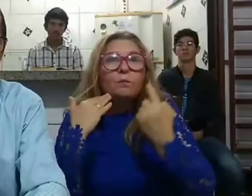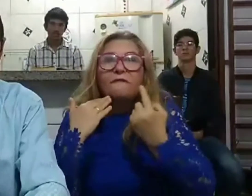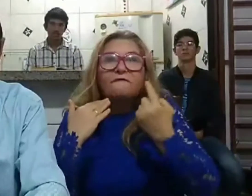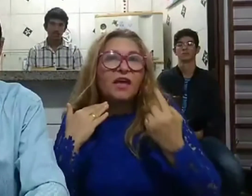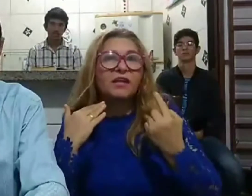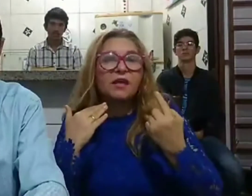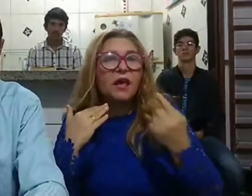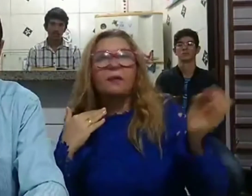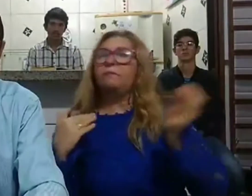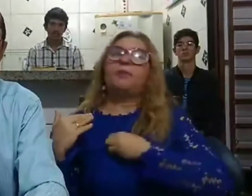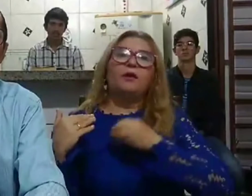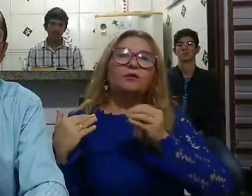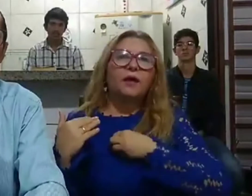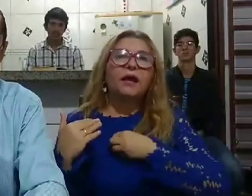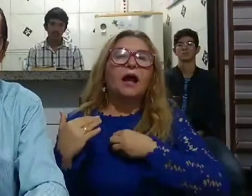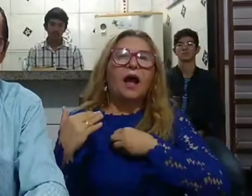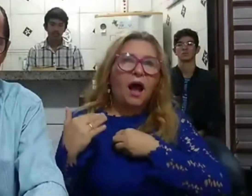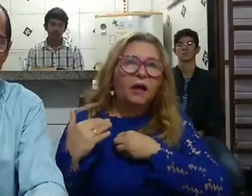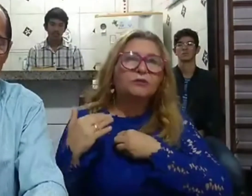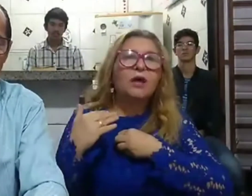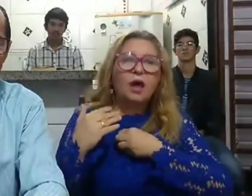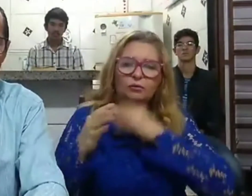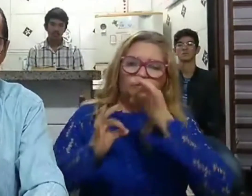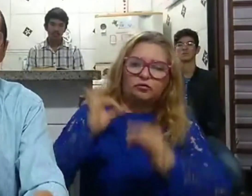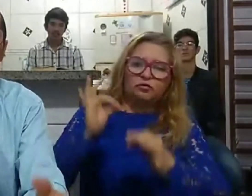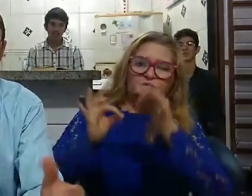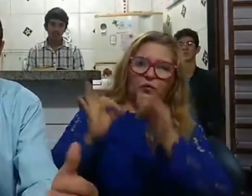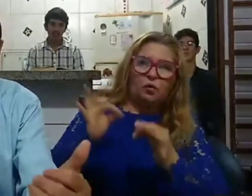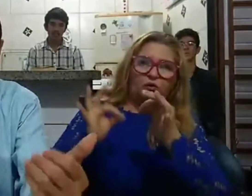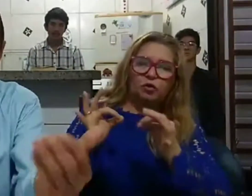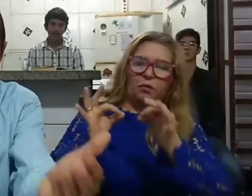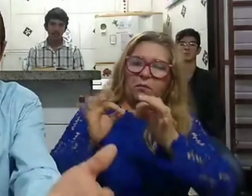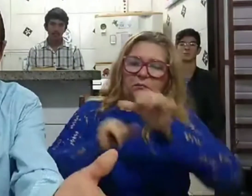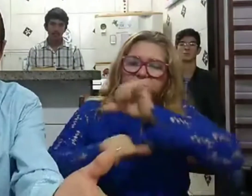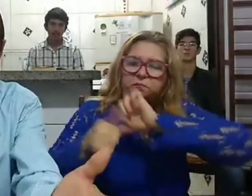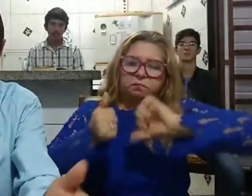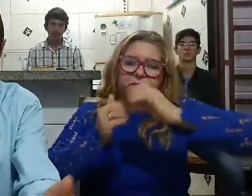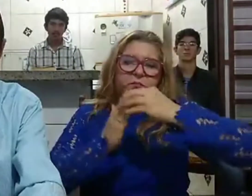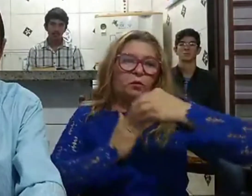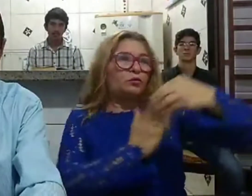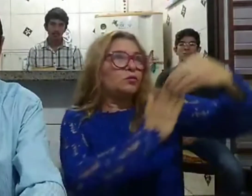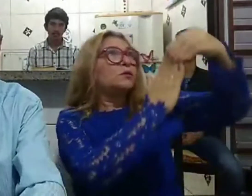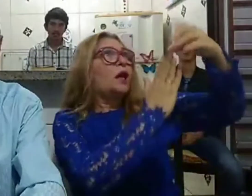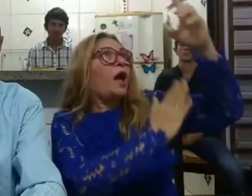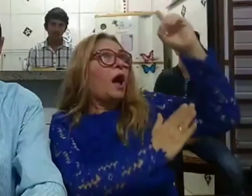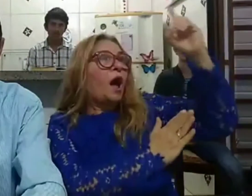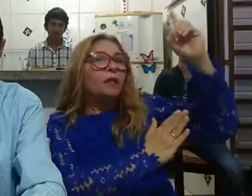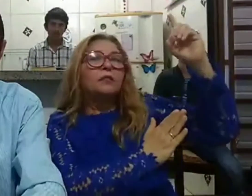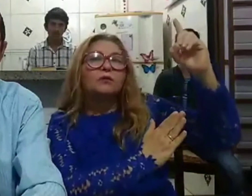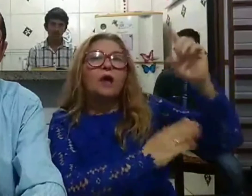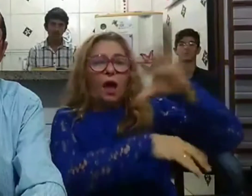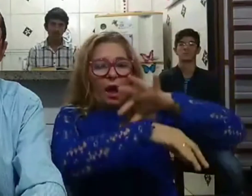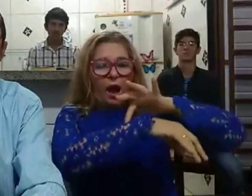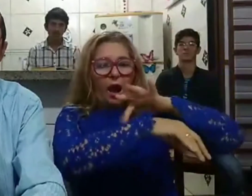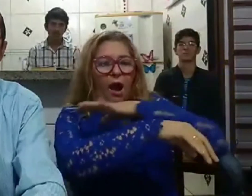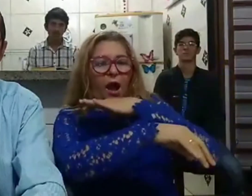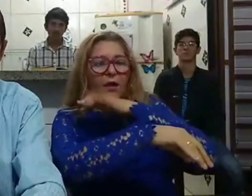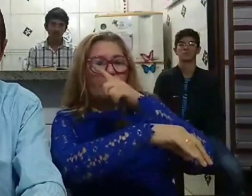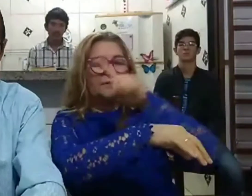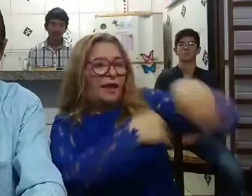pelos pecados, o justo pelos injustos, para conduzir-vos a Deus, morto sim na carne,